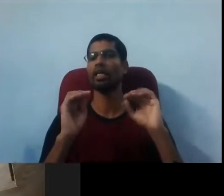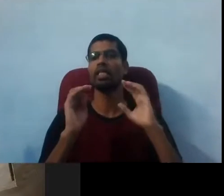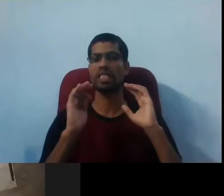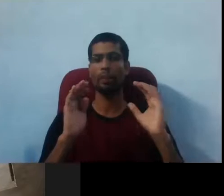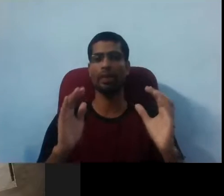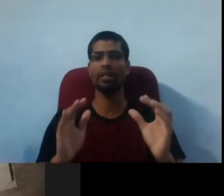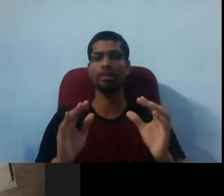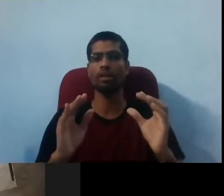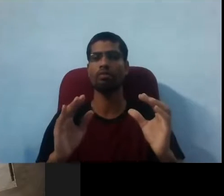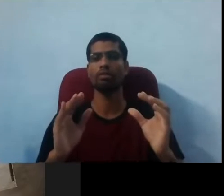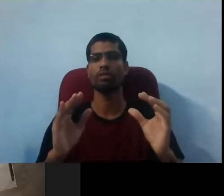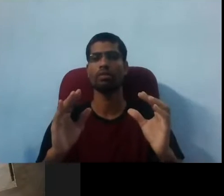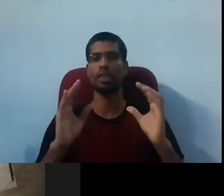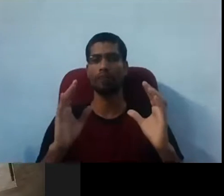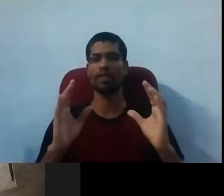ये है